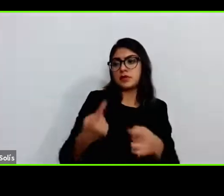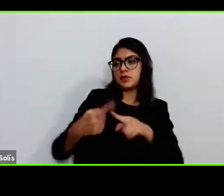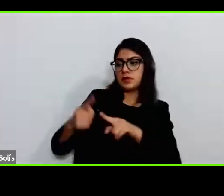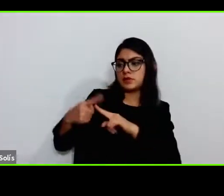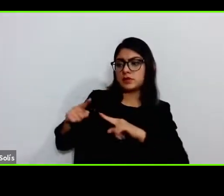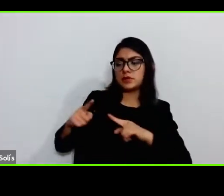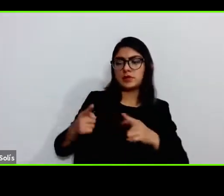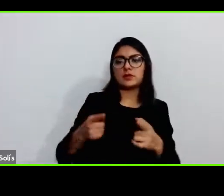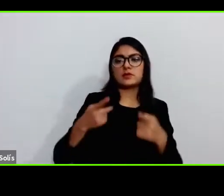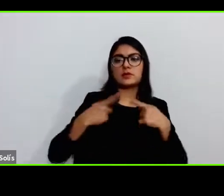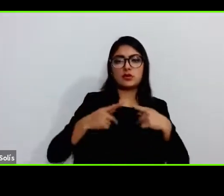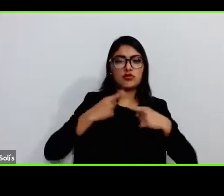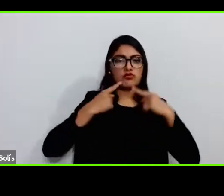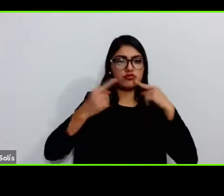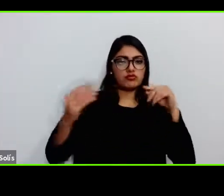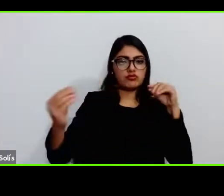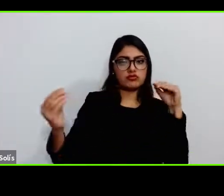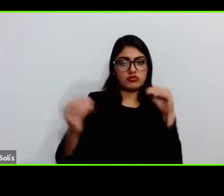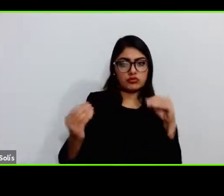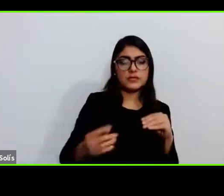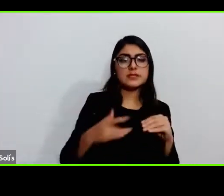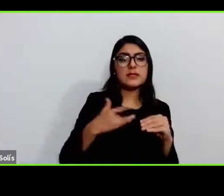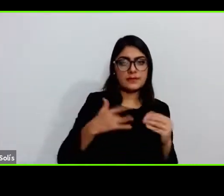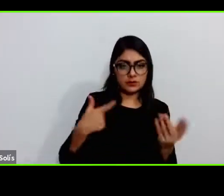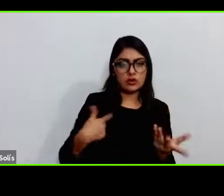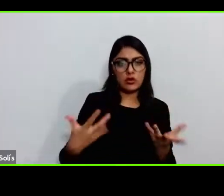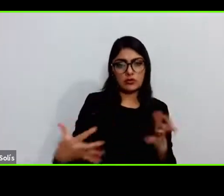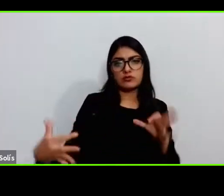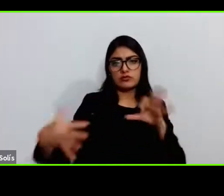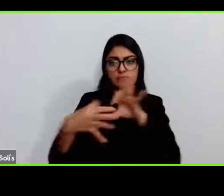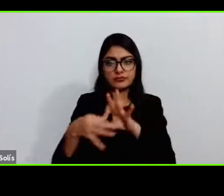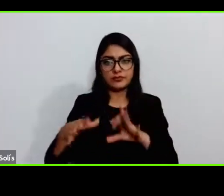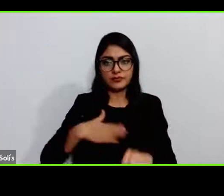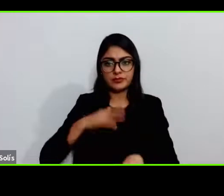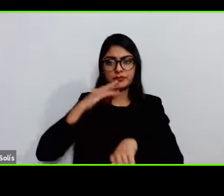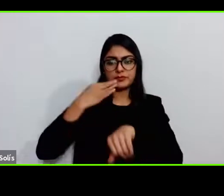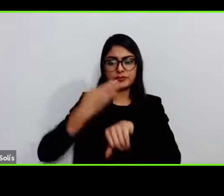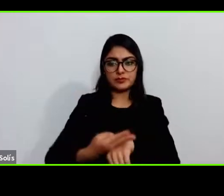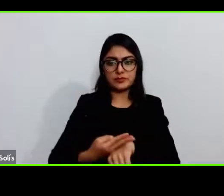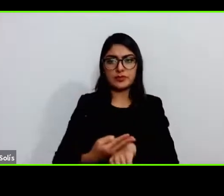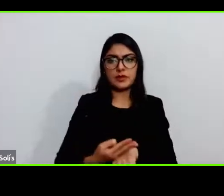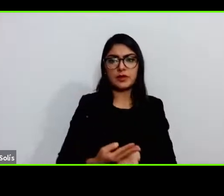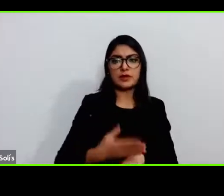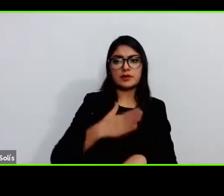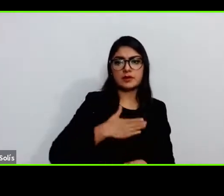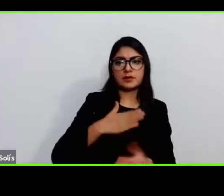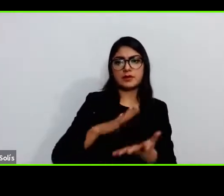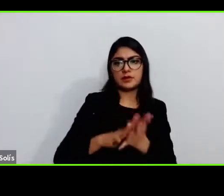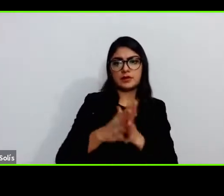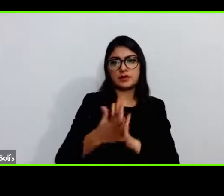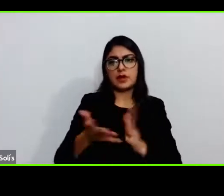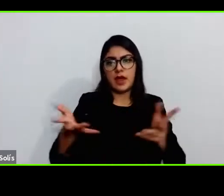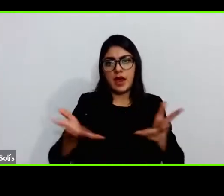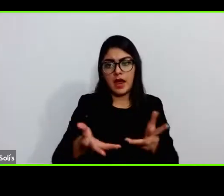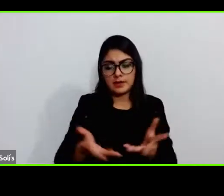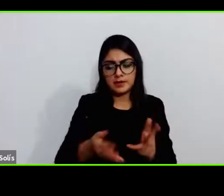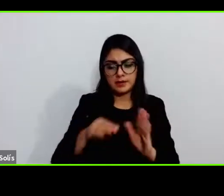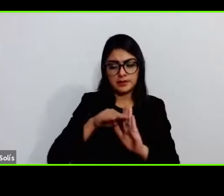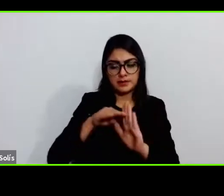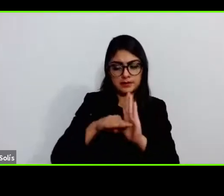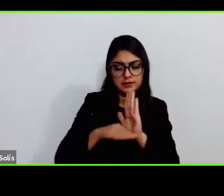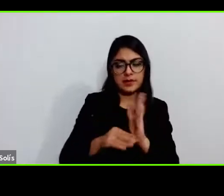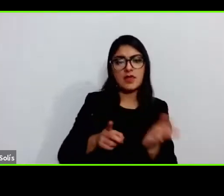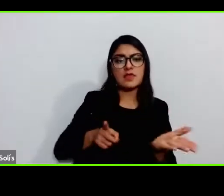partes en el diálogo se sientan involucradas y se vean reflejadas en esa identidad común de la construcción, digamos, de una doctrina de los derechos